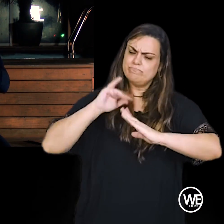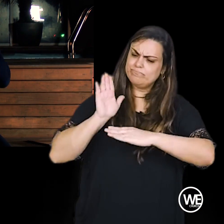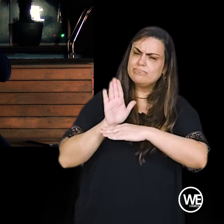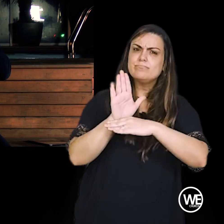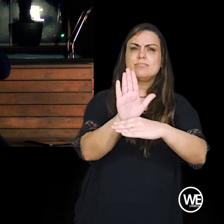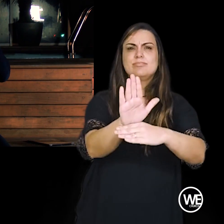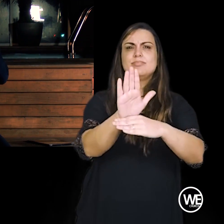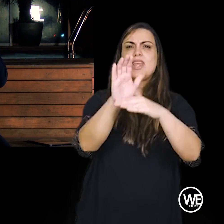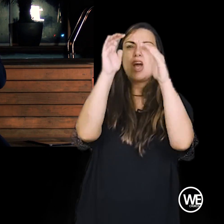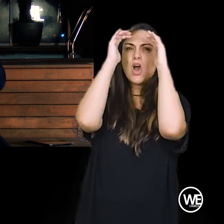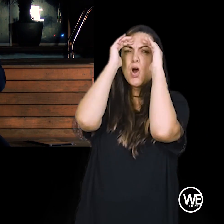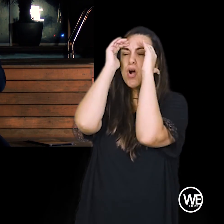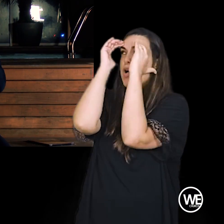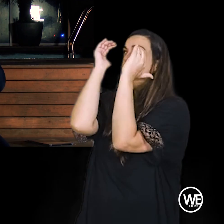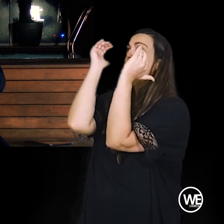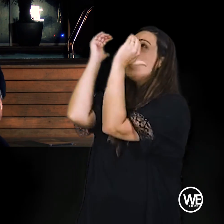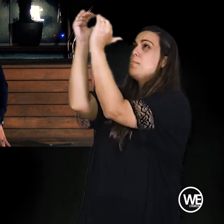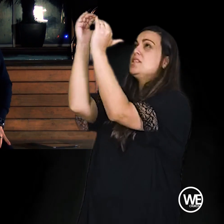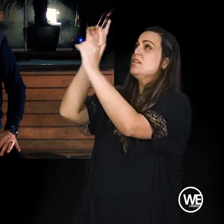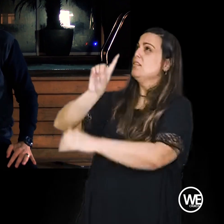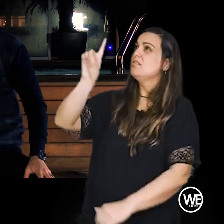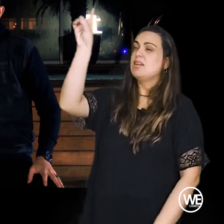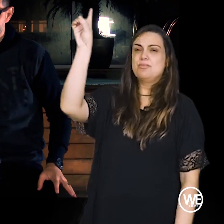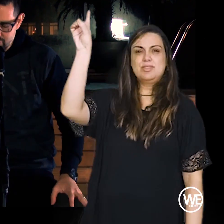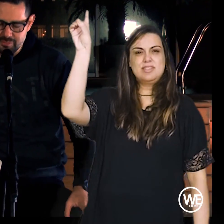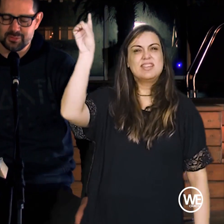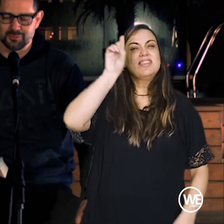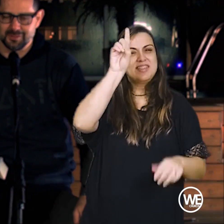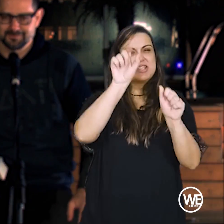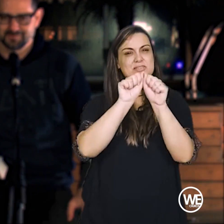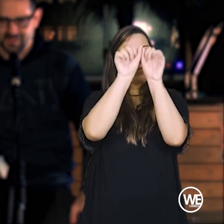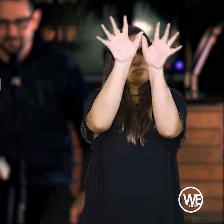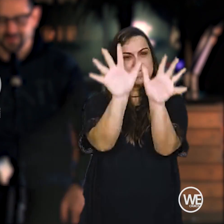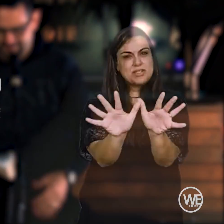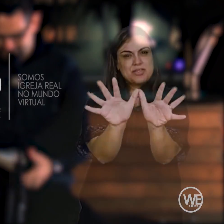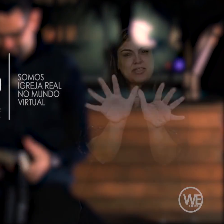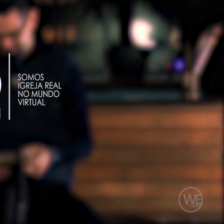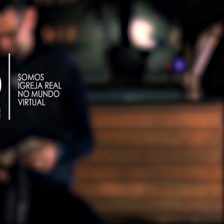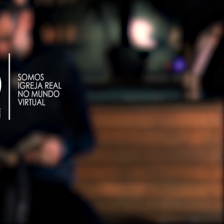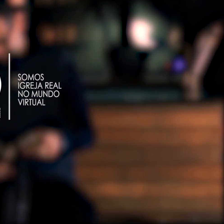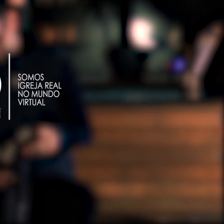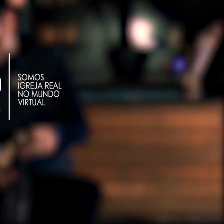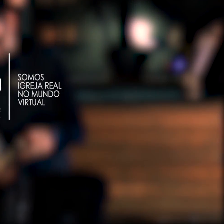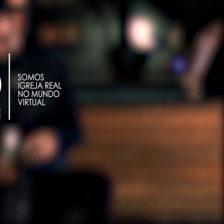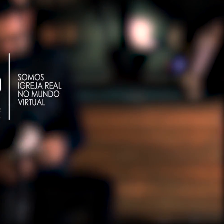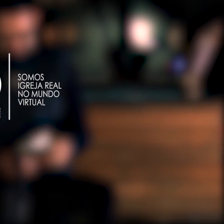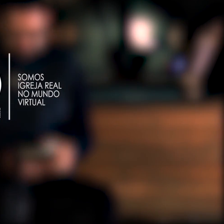estendidas em obediência à voz de Deus. Deus abençoe. Amém.